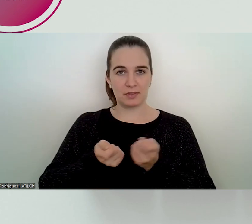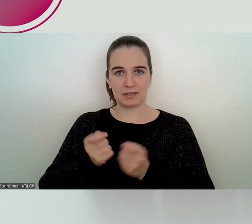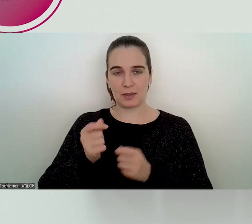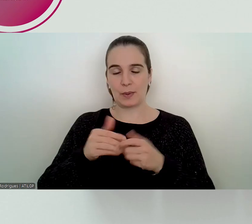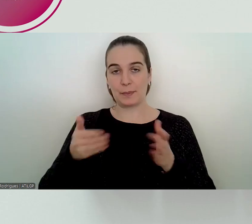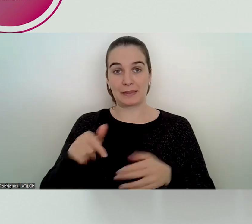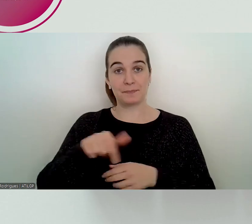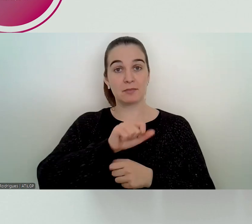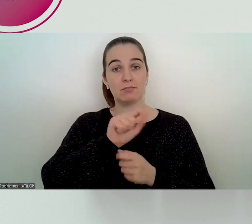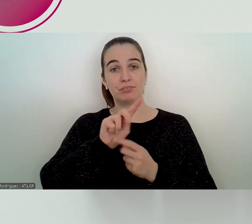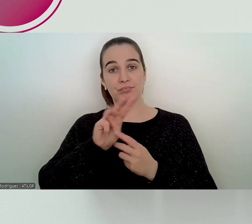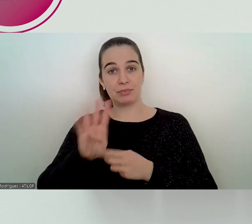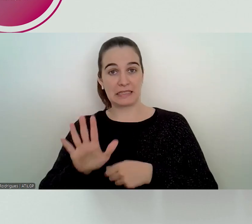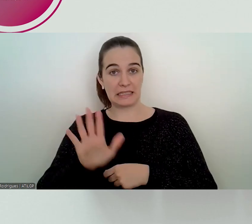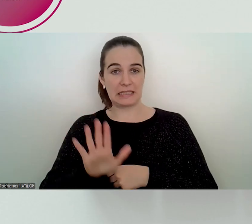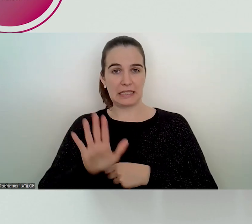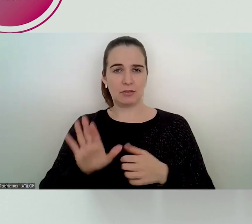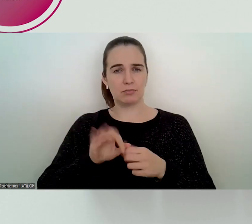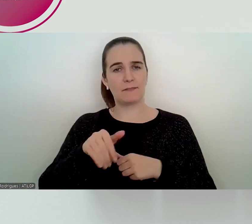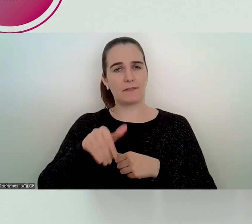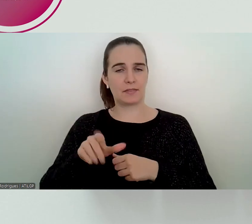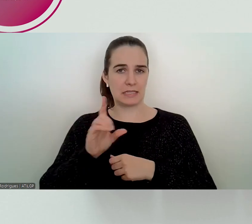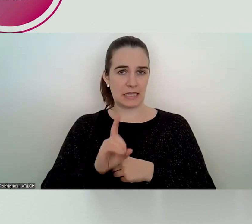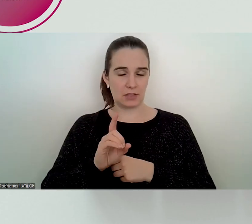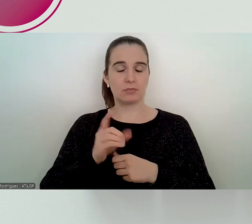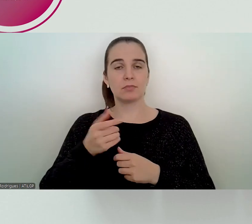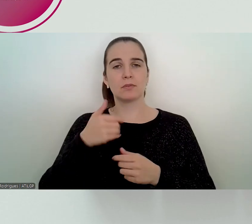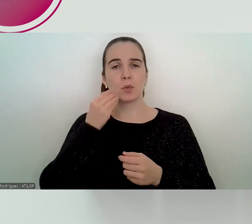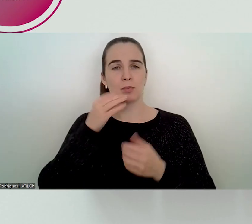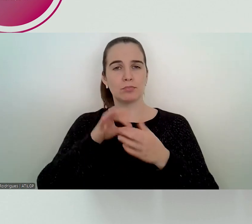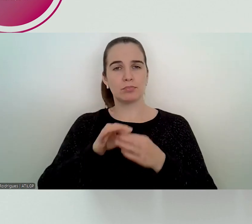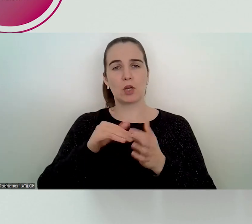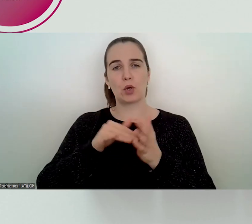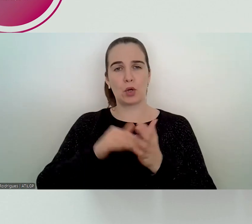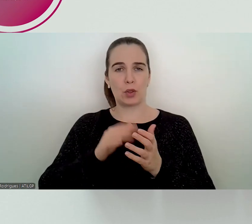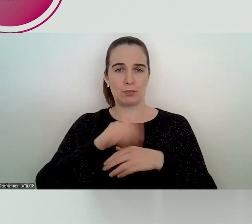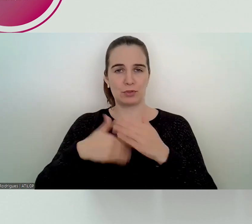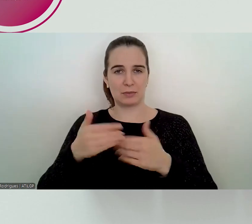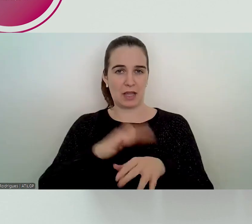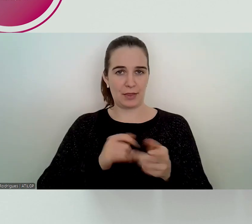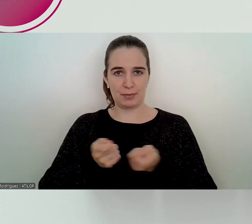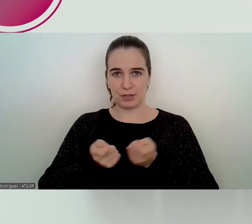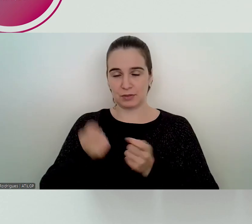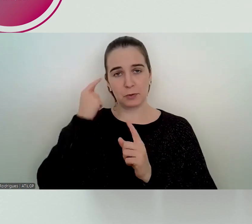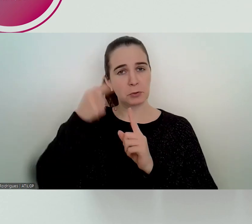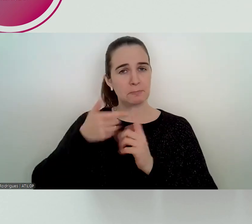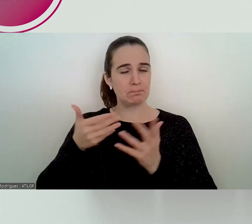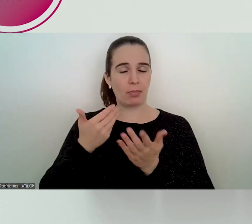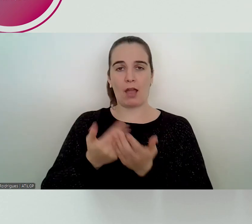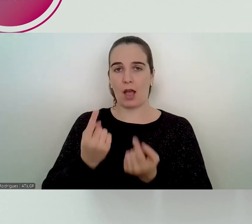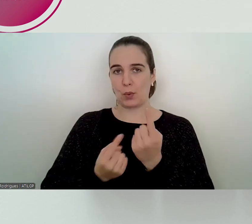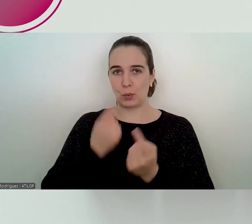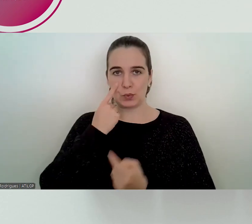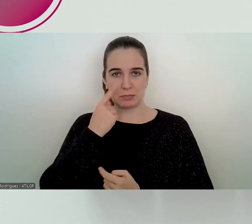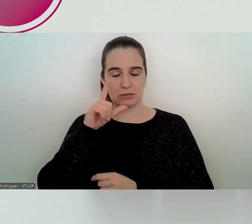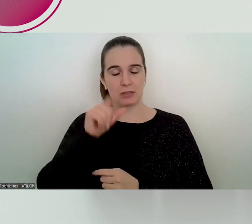evento de um ciclo de 6 webinars sobre os princípios gerais do Código do Procedimento Administrativo, com o objetivo de partilhar conhecimento e promover